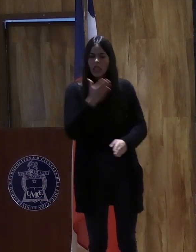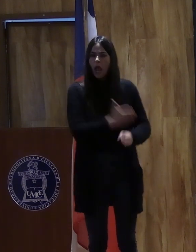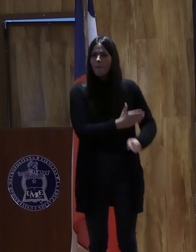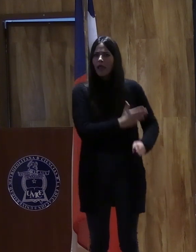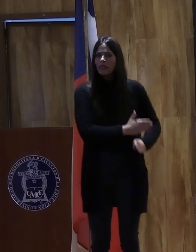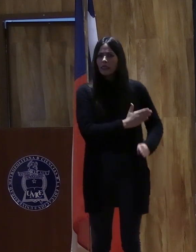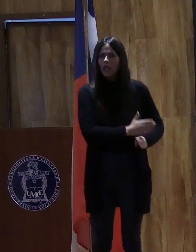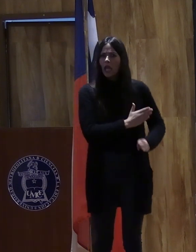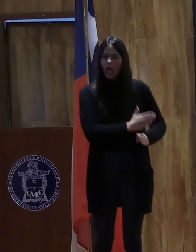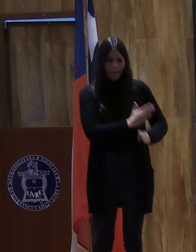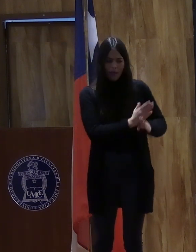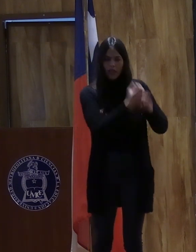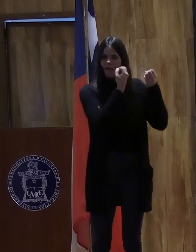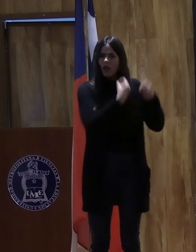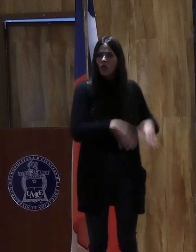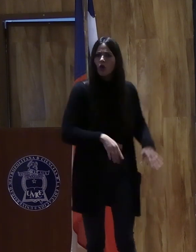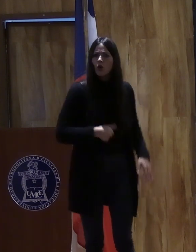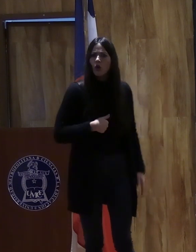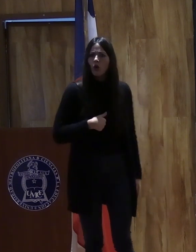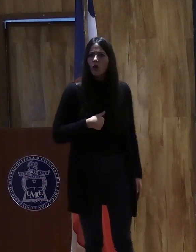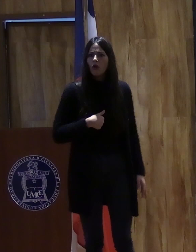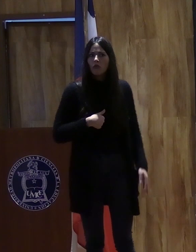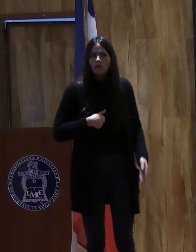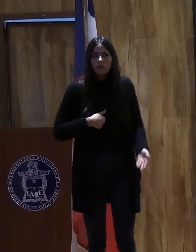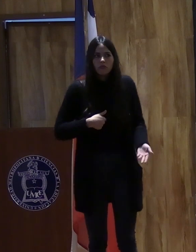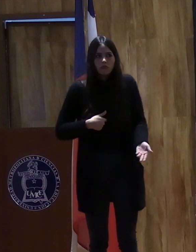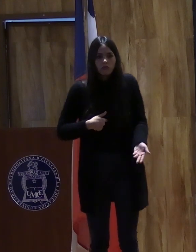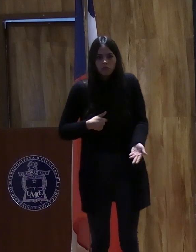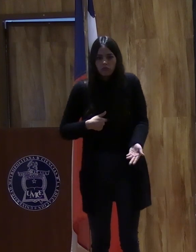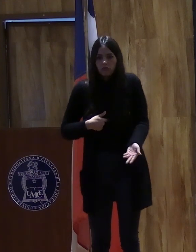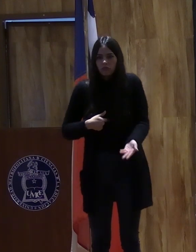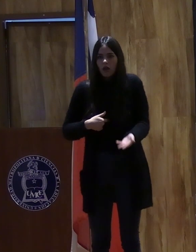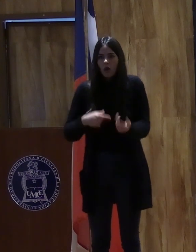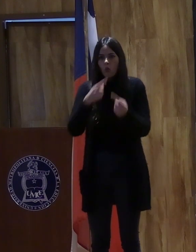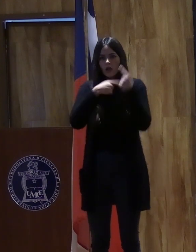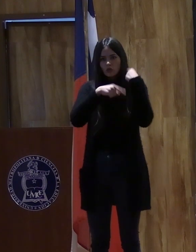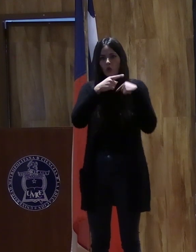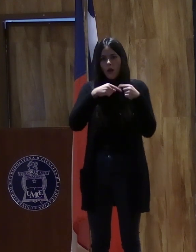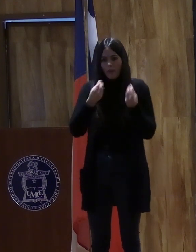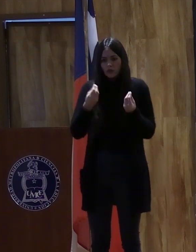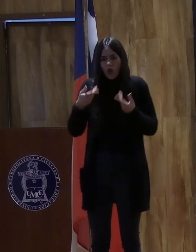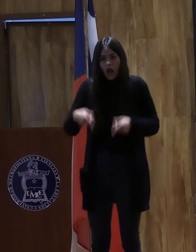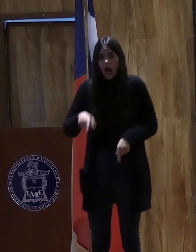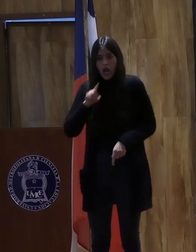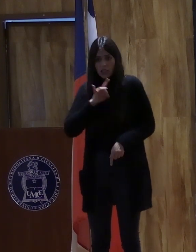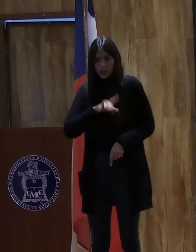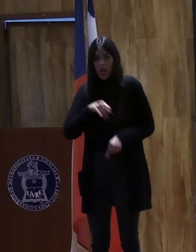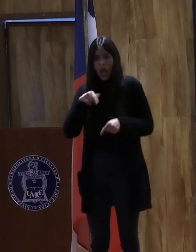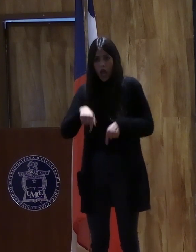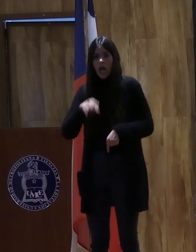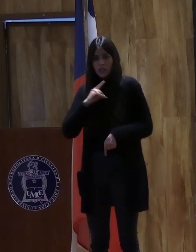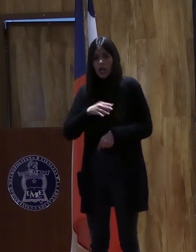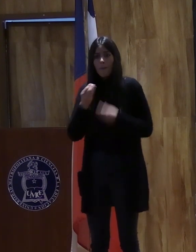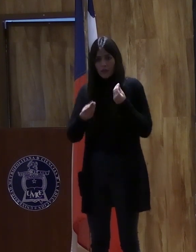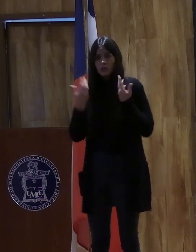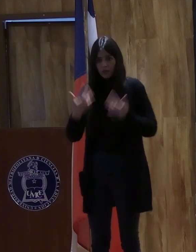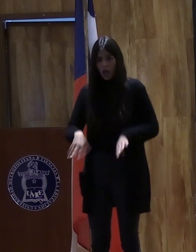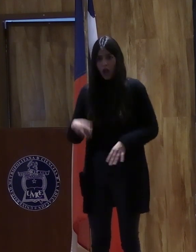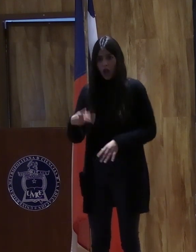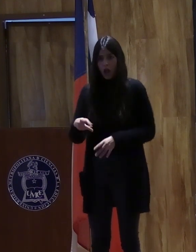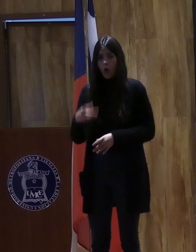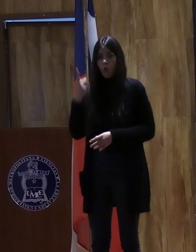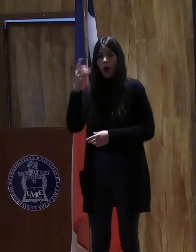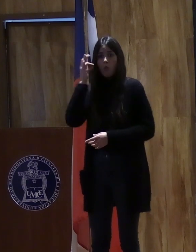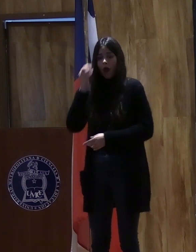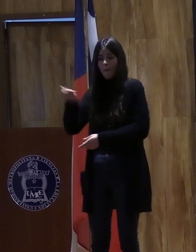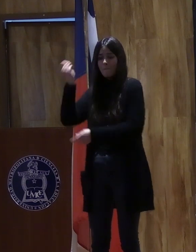sola. Y eso en Chile ha pasado. Hace unos años atrás, una mujer mató a martillazo a uno de sus hijos